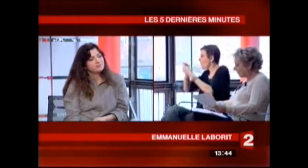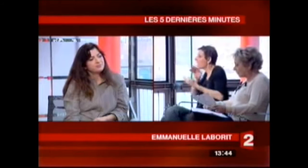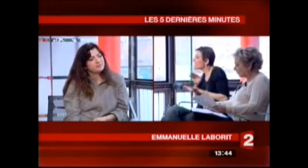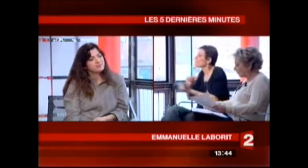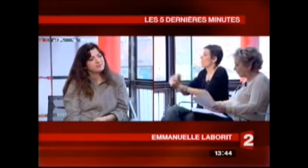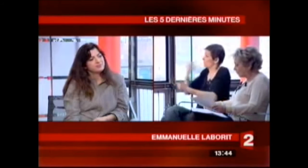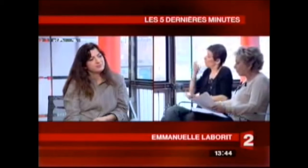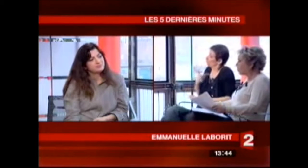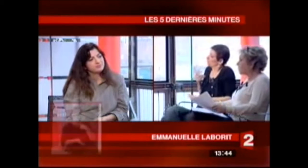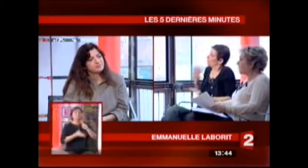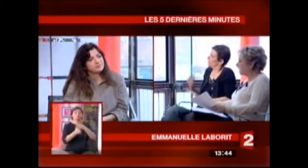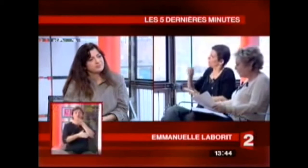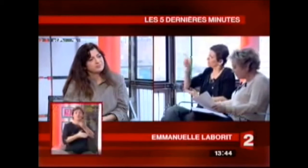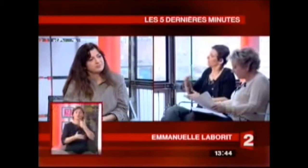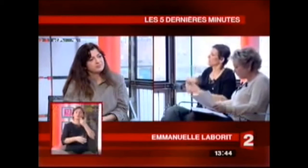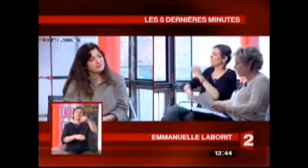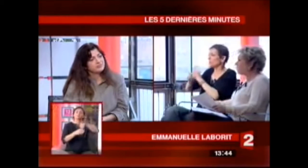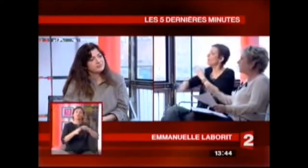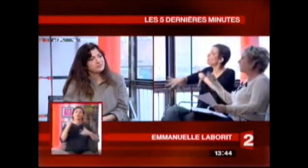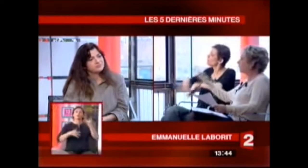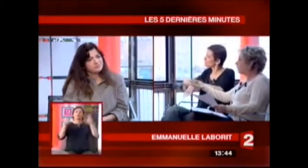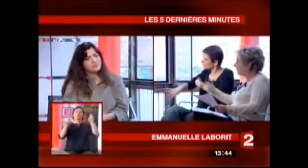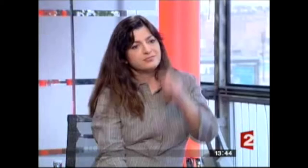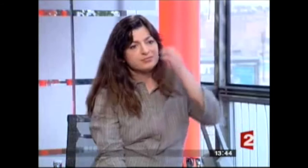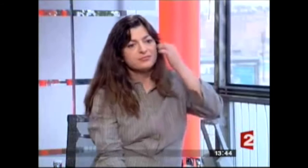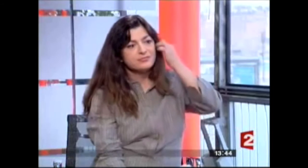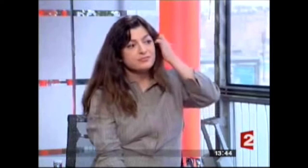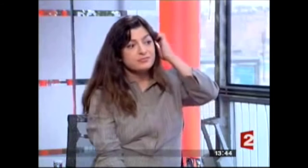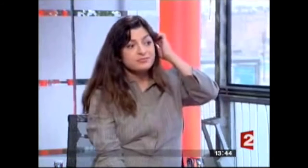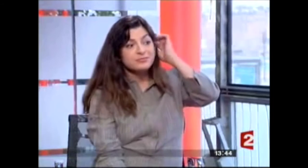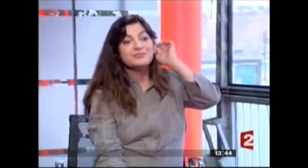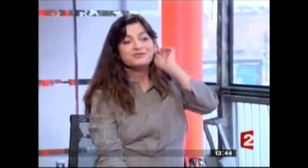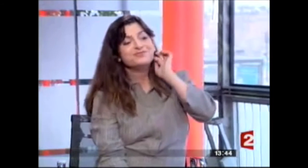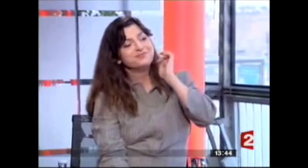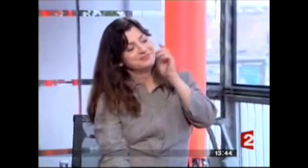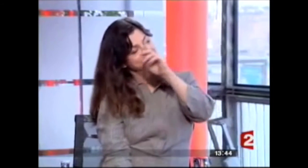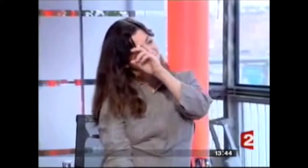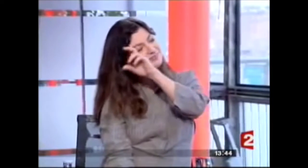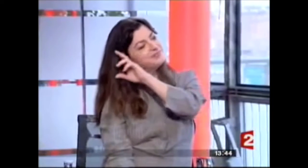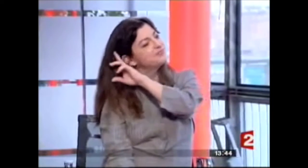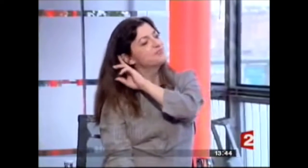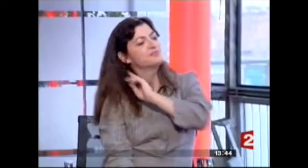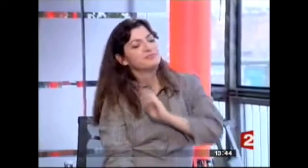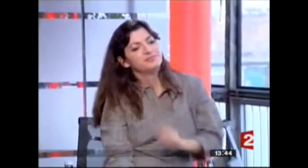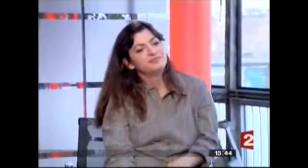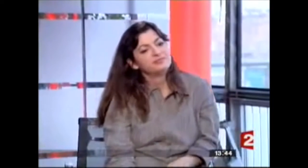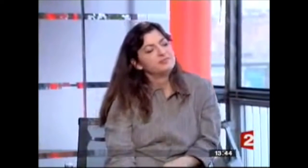donc vous vous produisez à l'Inouï Musical avec la troupe des chanteurs et des revues en chansons en langue des signes